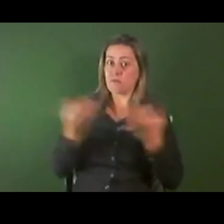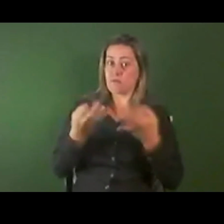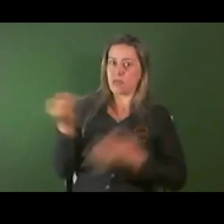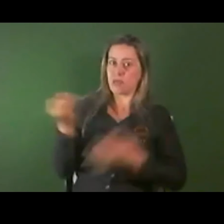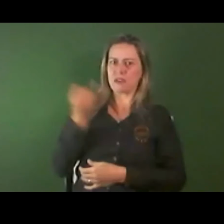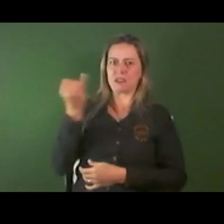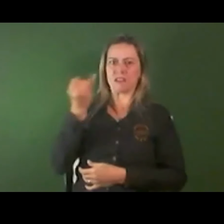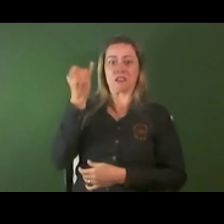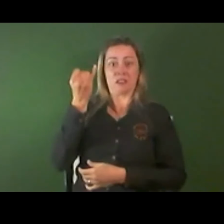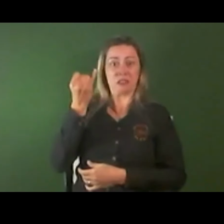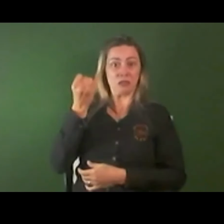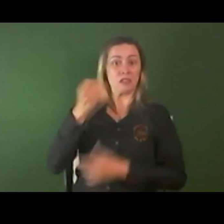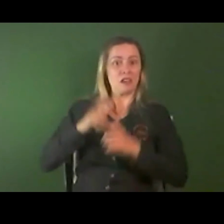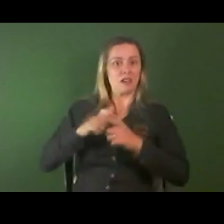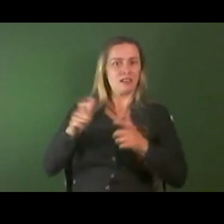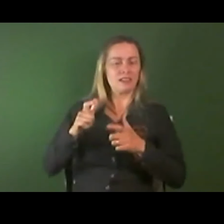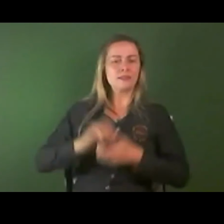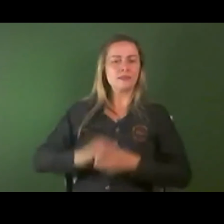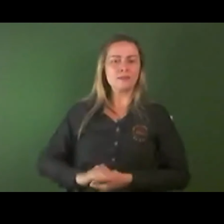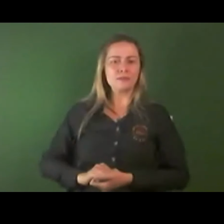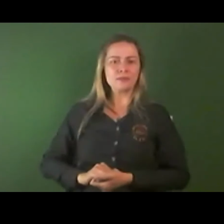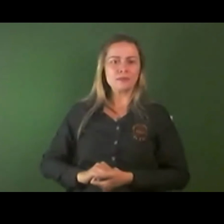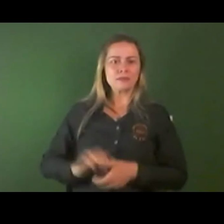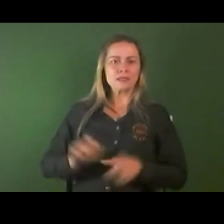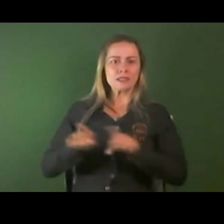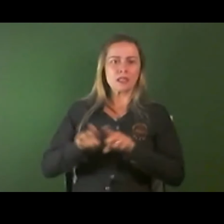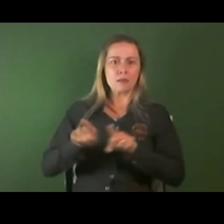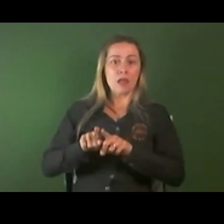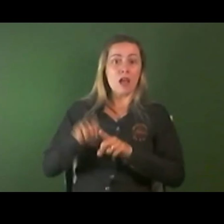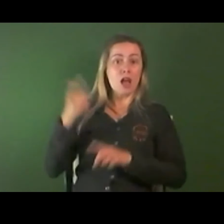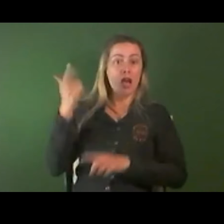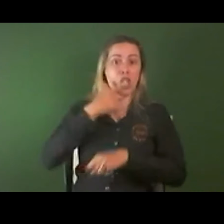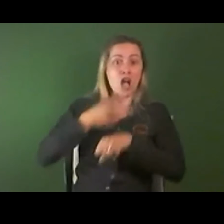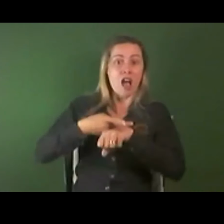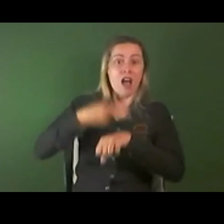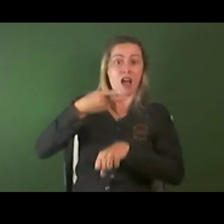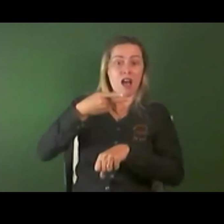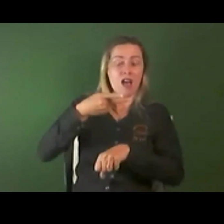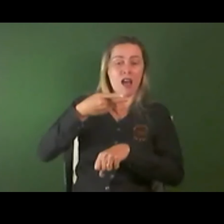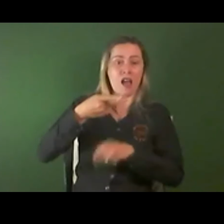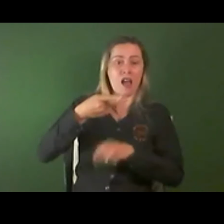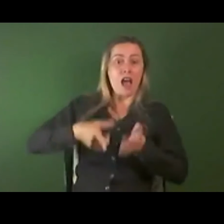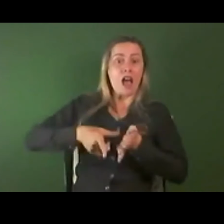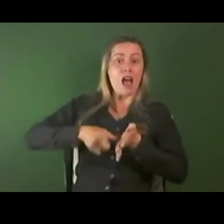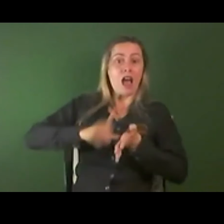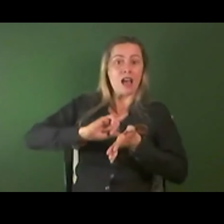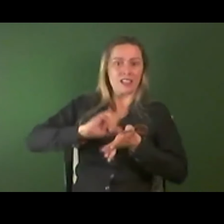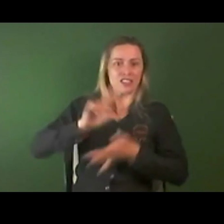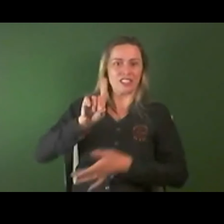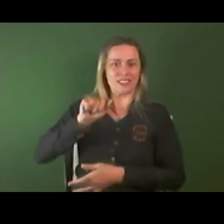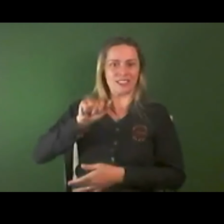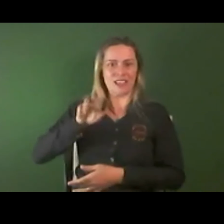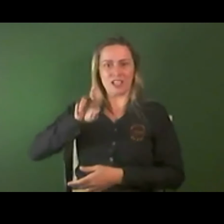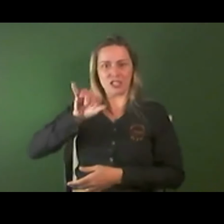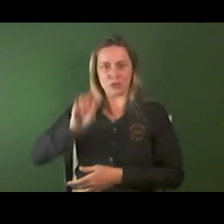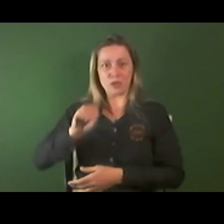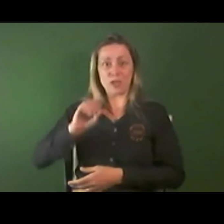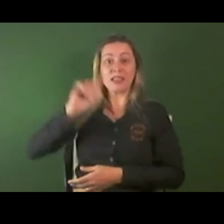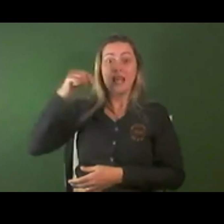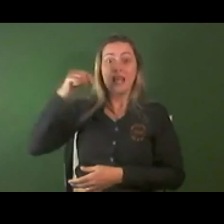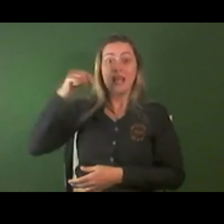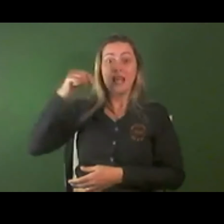enorme. Inclusive, ela ganhou o prêmio Hasselblad antes do Daido Moriyama, que só foi ganhar em